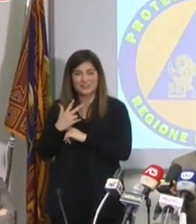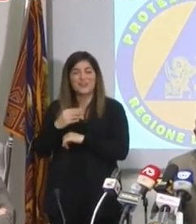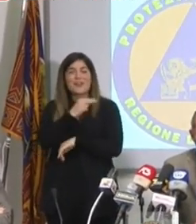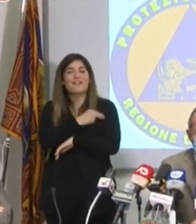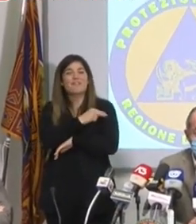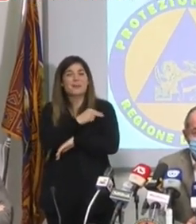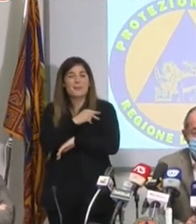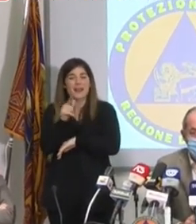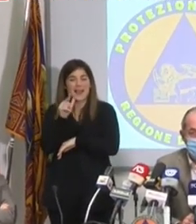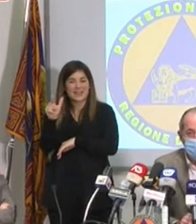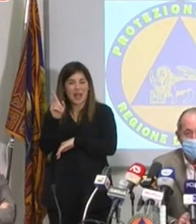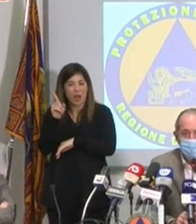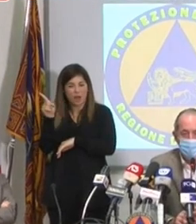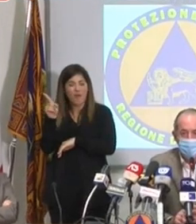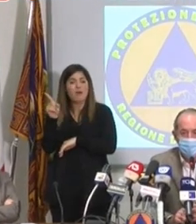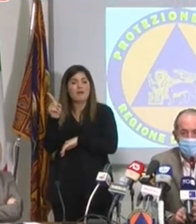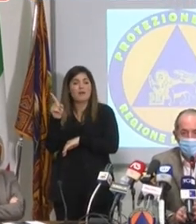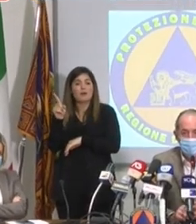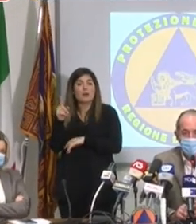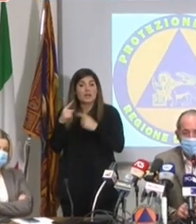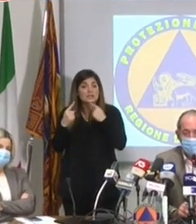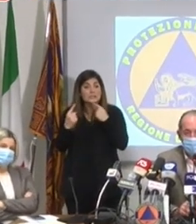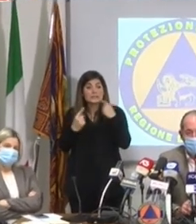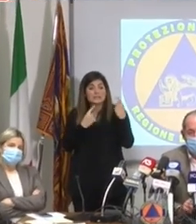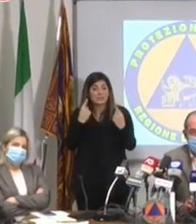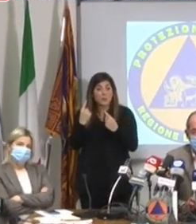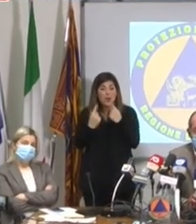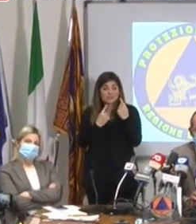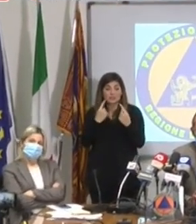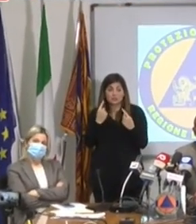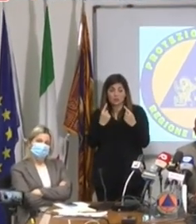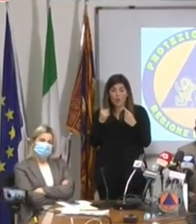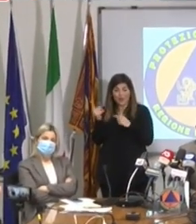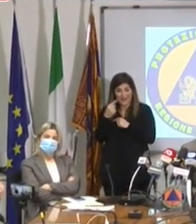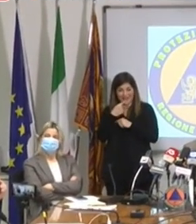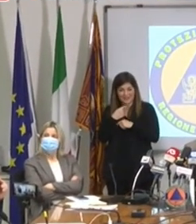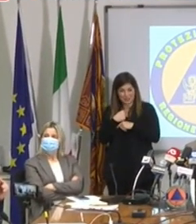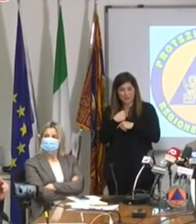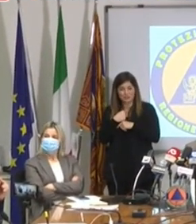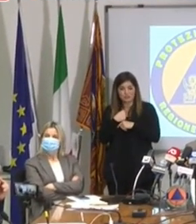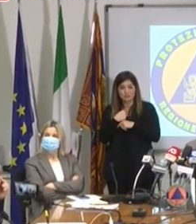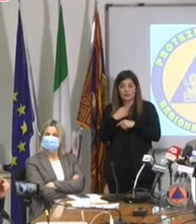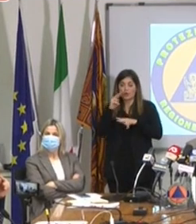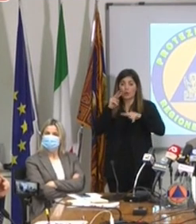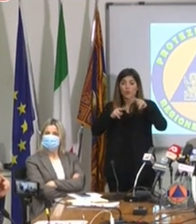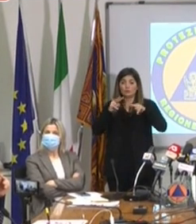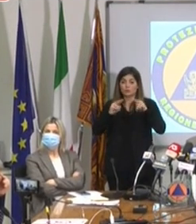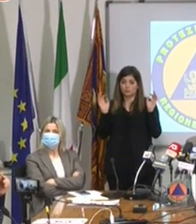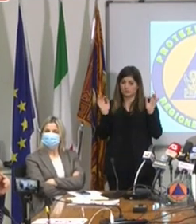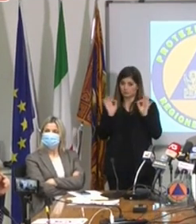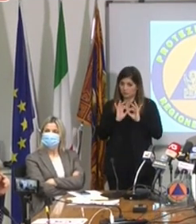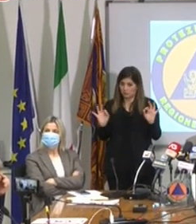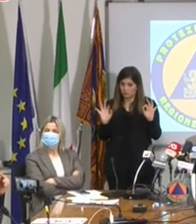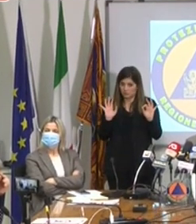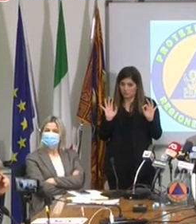dice che la situazione da loro non è così sotto controllo perché si trovano ad esempio ad essere 13 infermiere